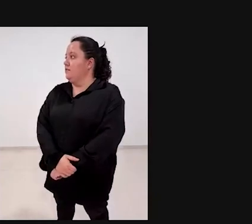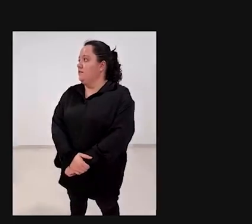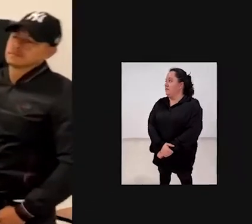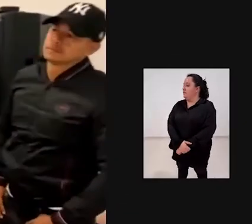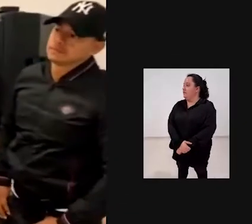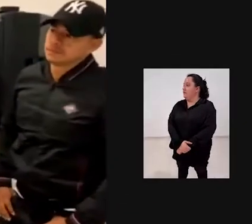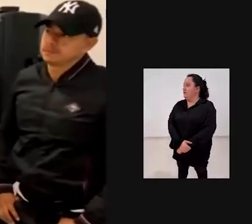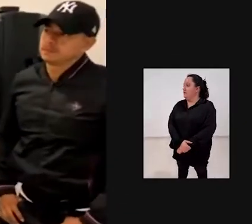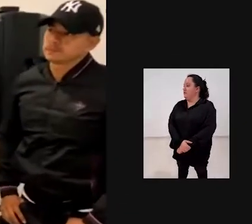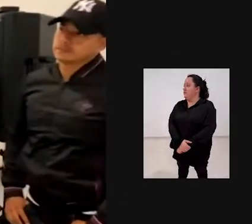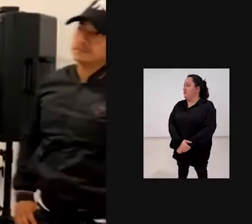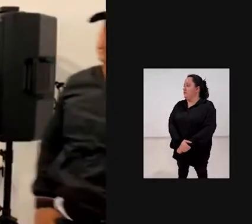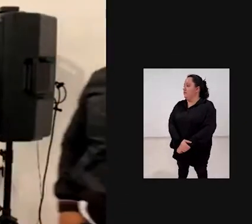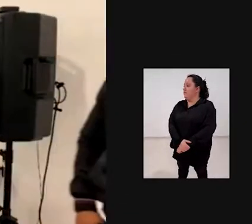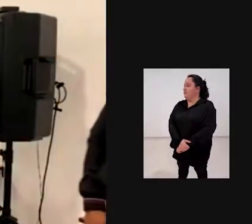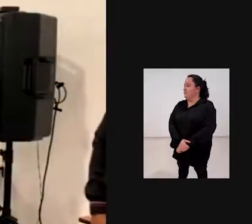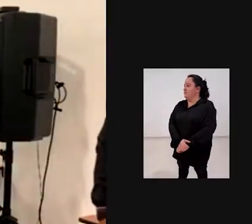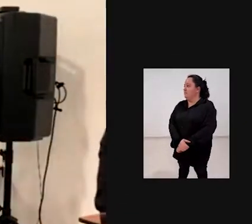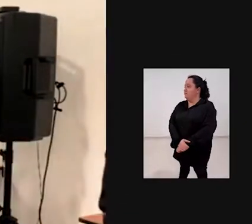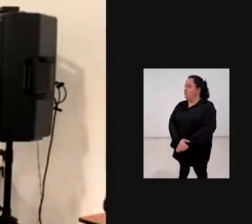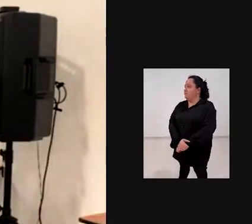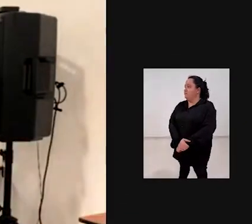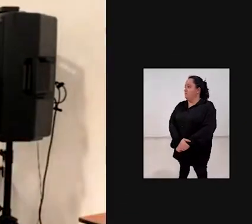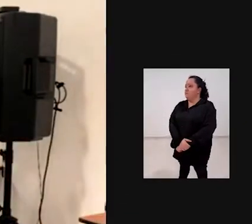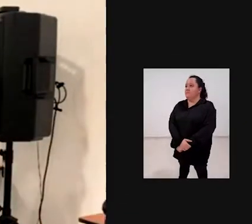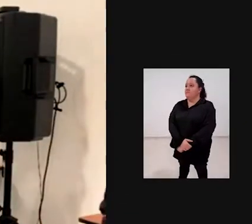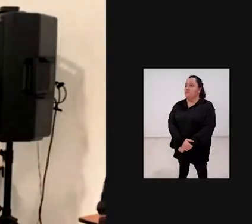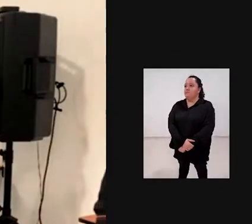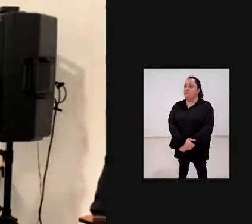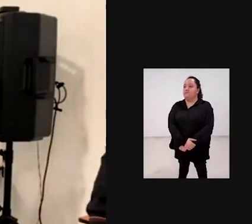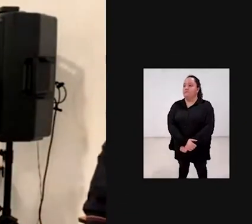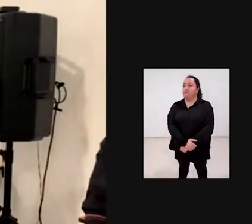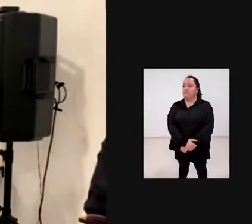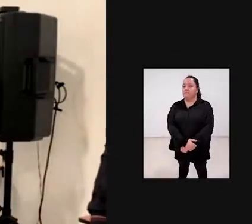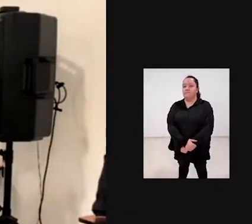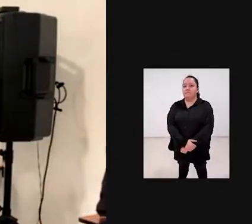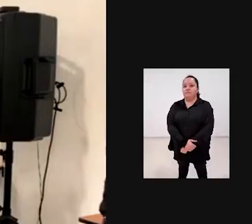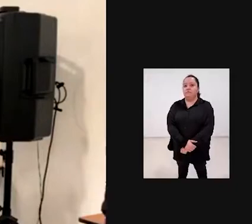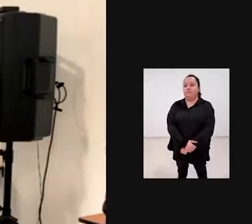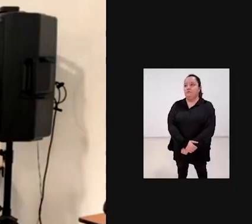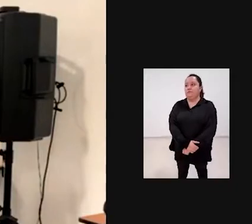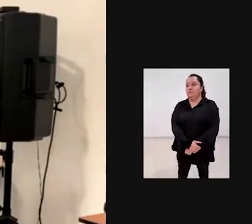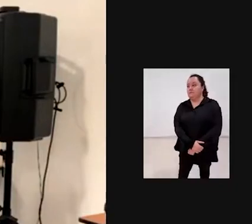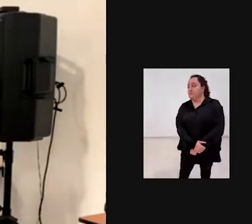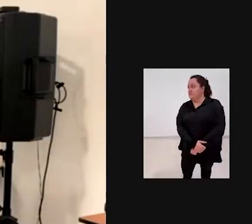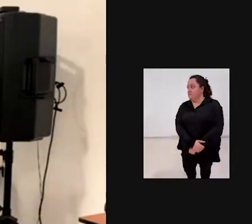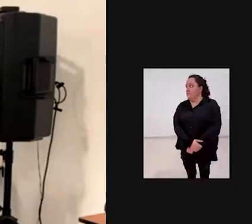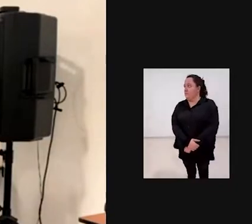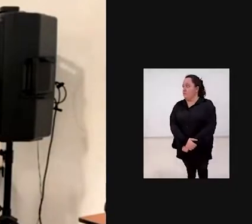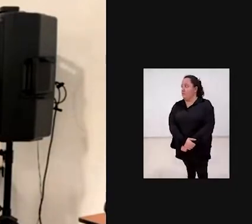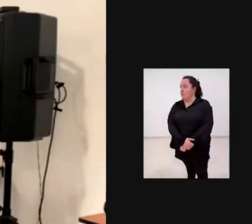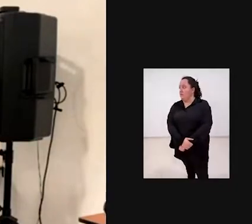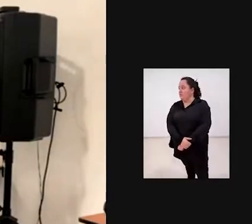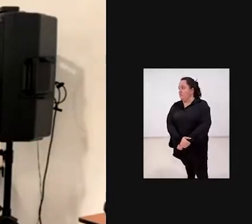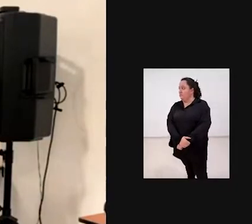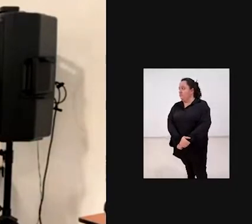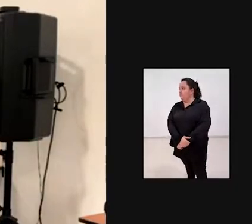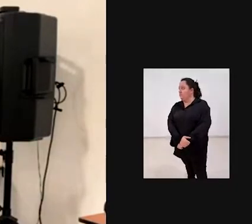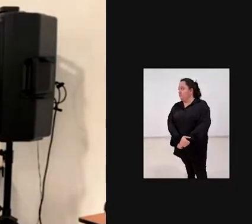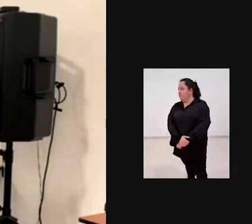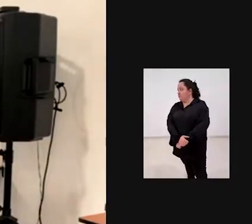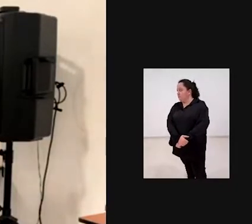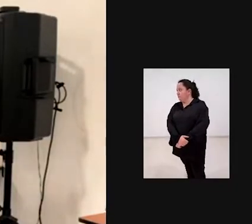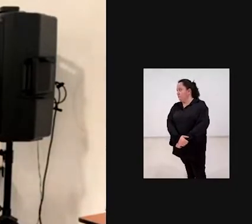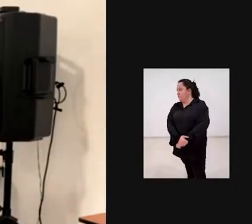en este documental es que desde hace 27 años soy conductor